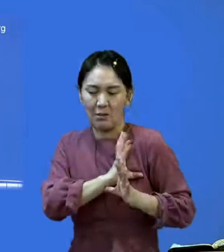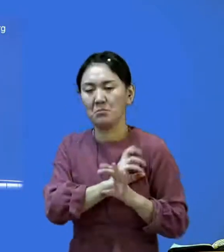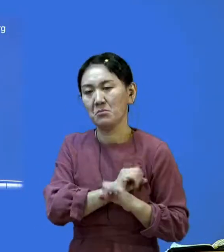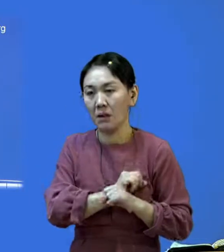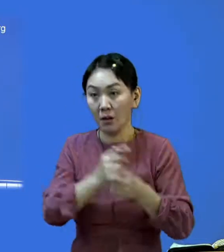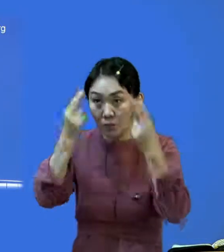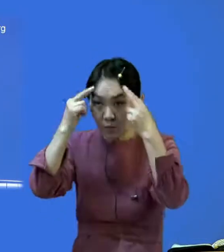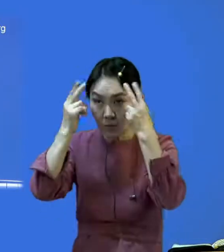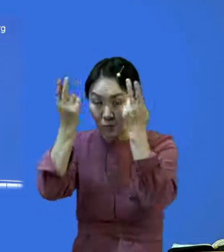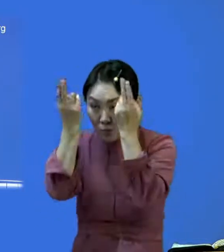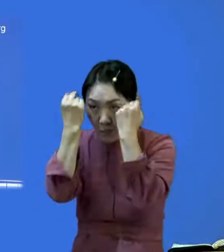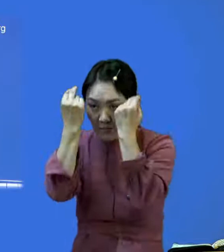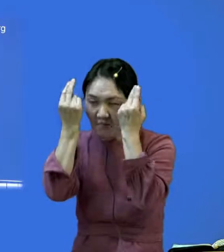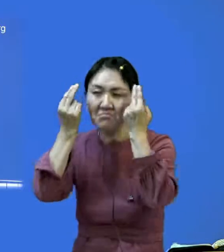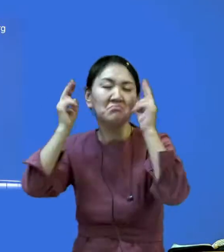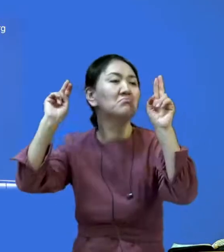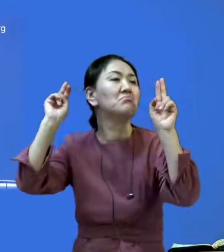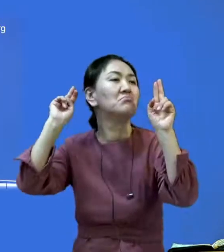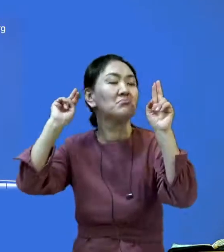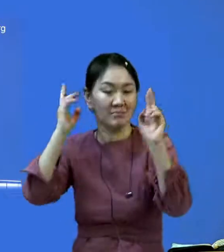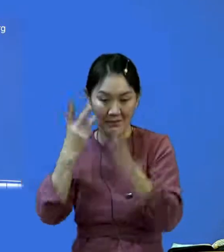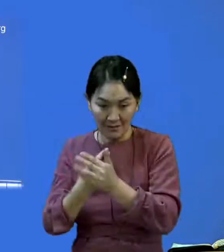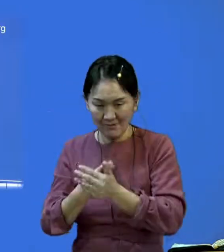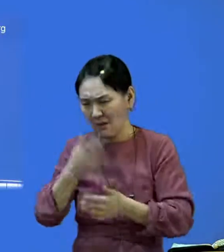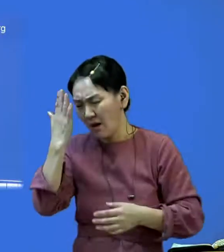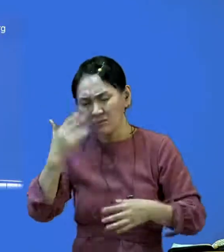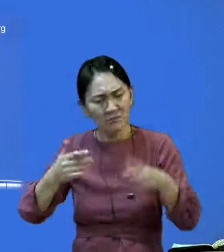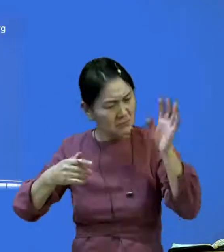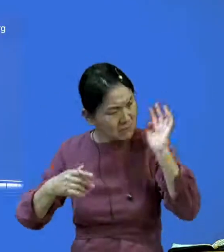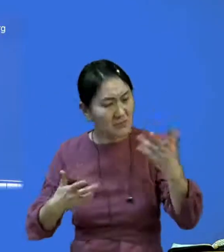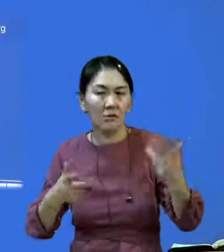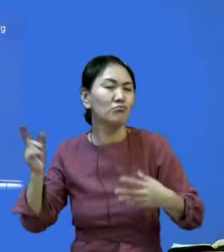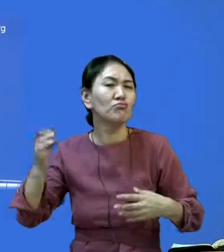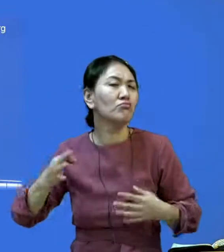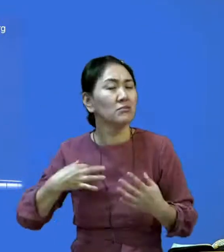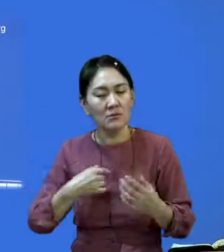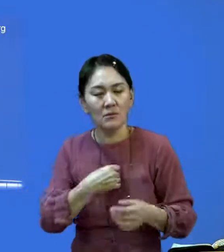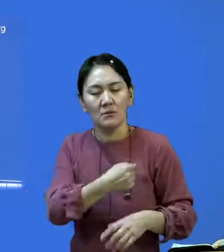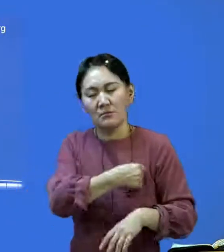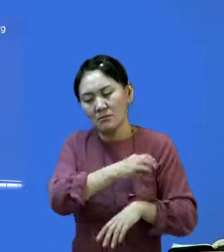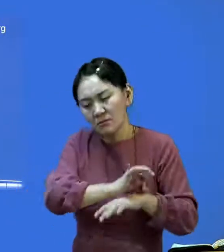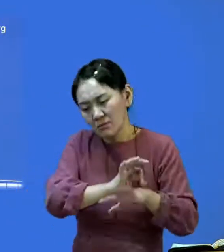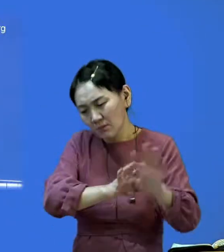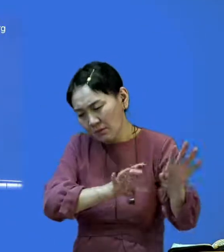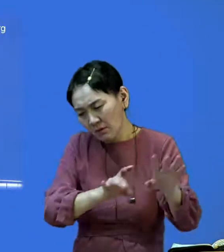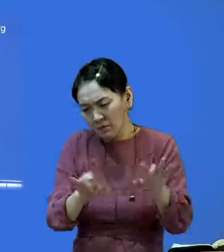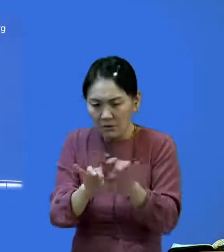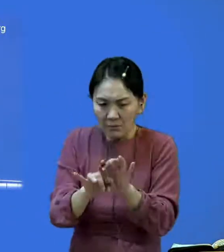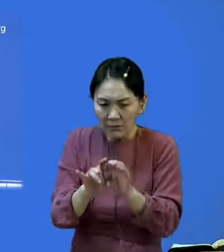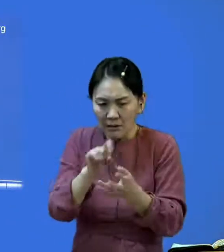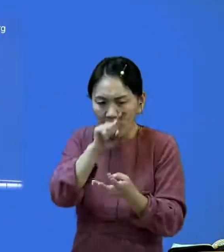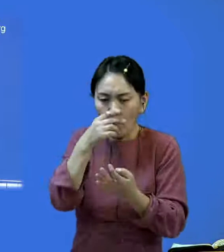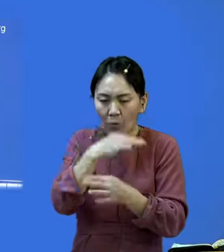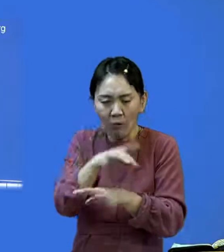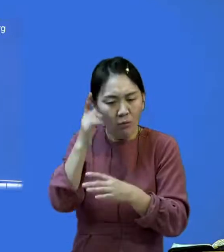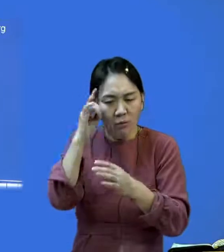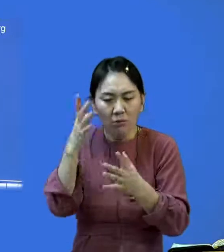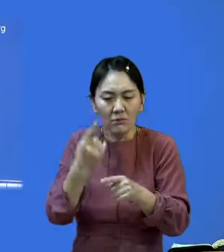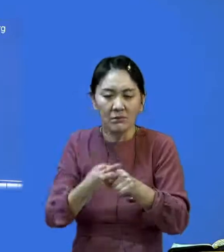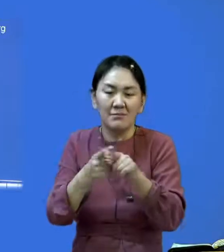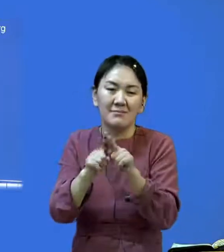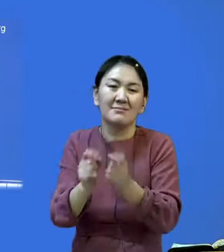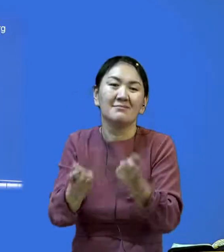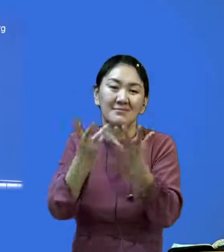сэргээрээ эцэг ихийнхээ сэтгэлийг зовоодаг тиймэрхүү тохиолдлууд гардаг.